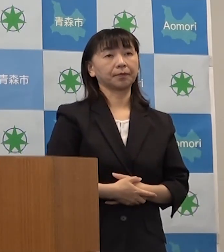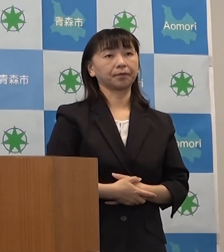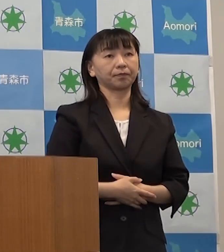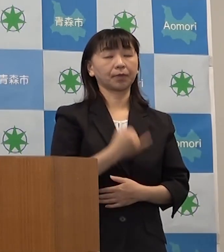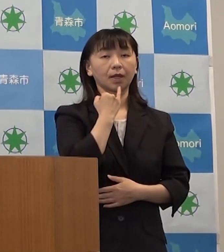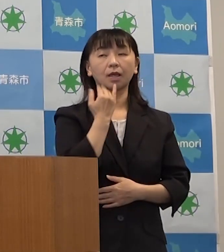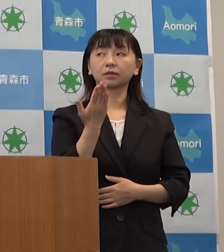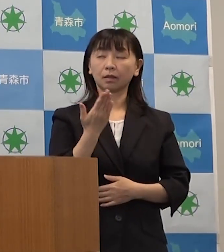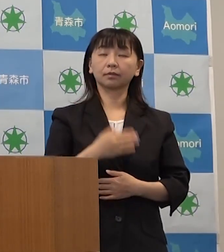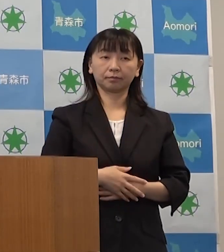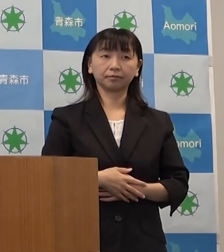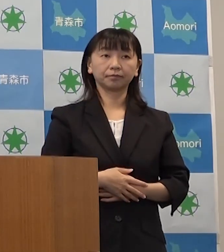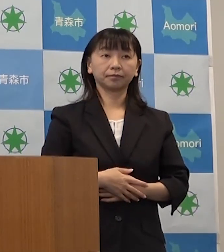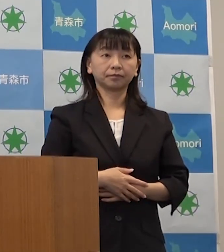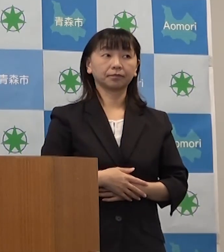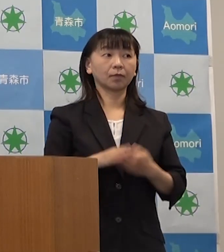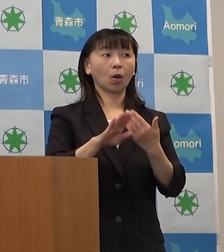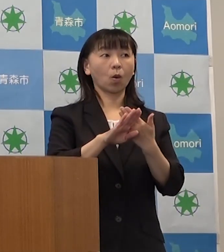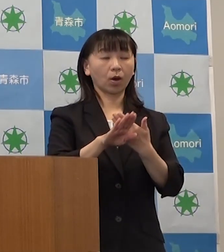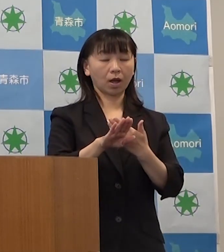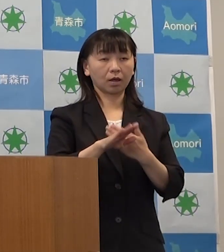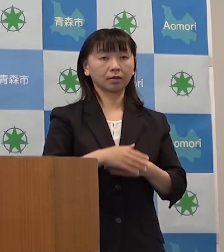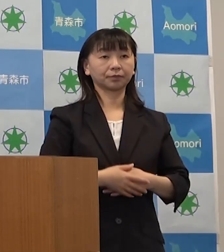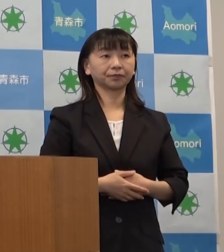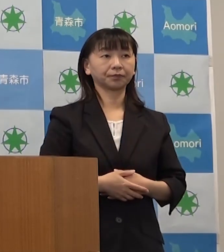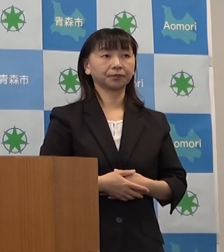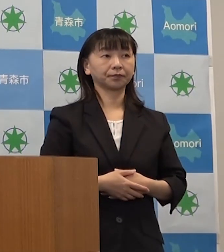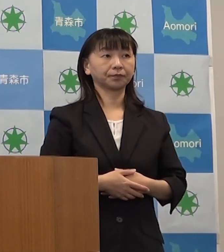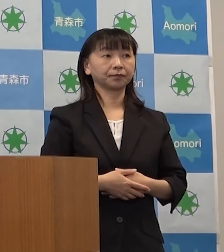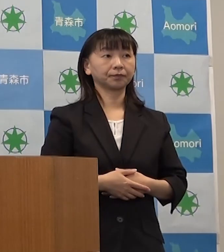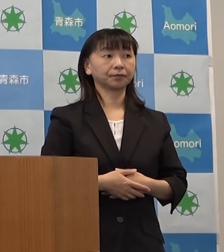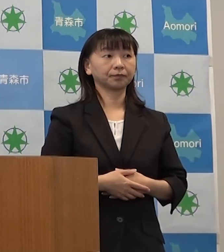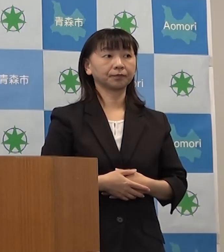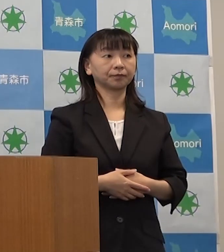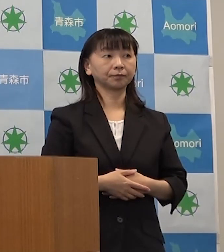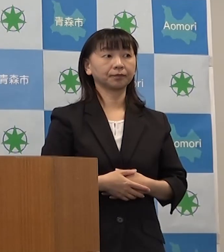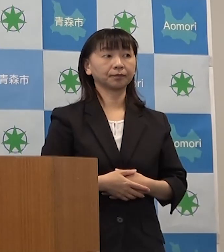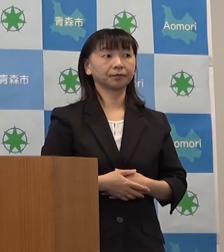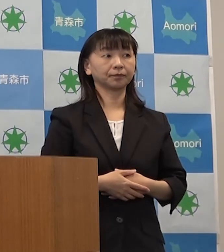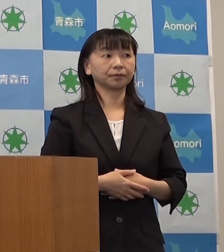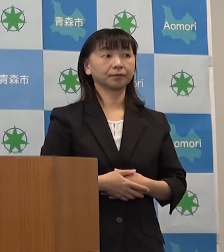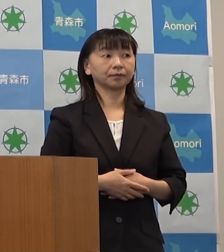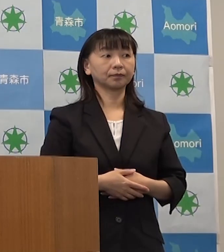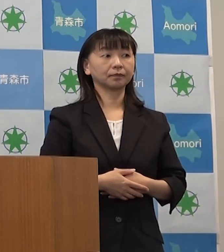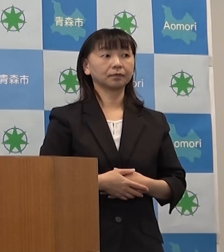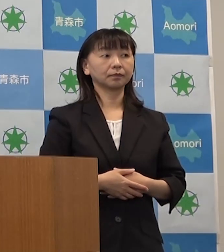よろしいでしょうか。はい、他に案件に関しましてございますか。